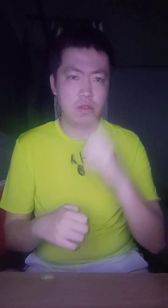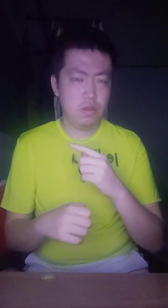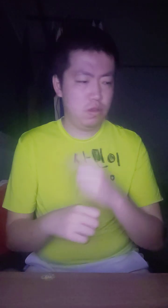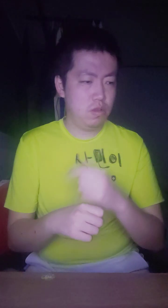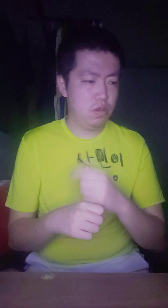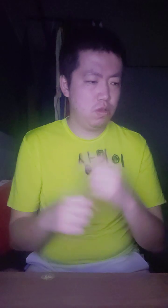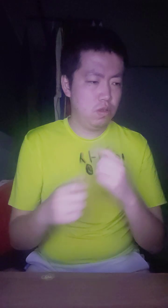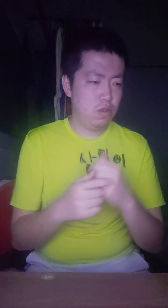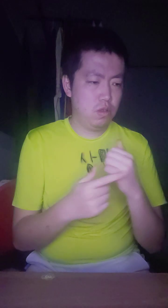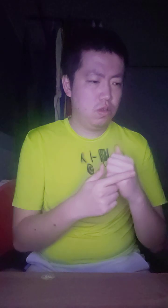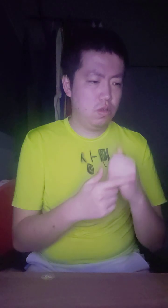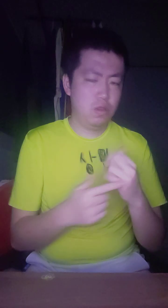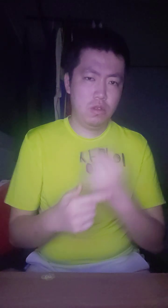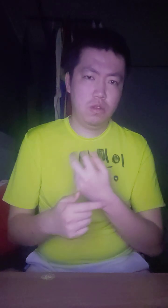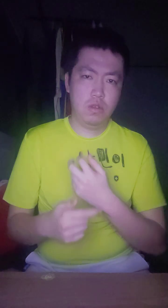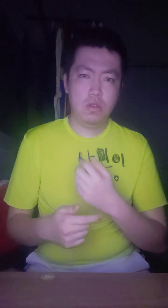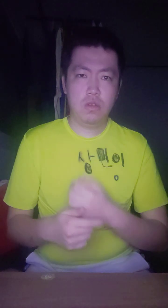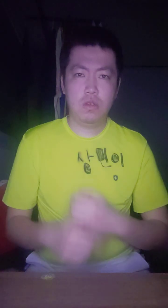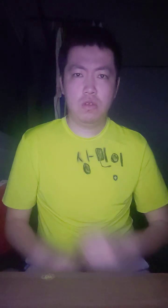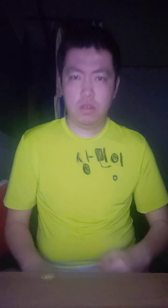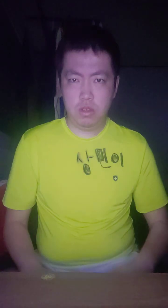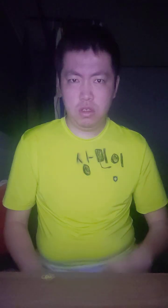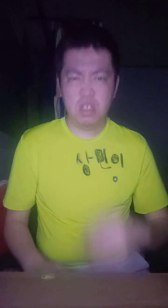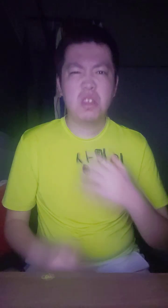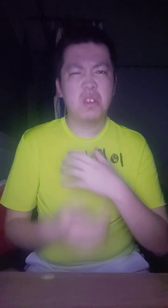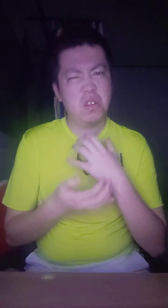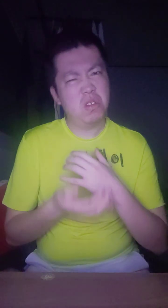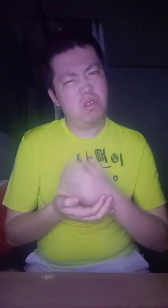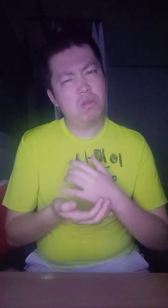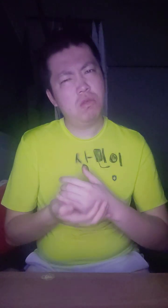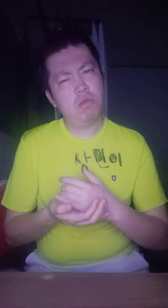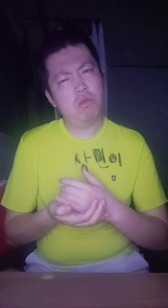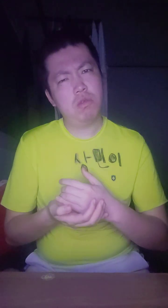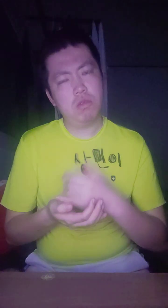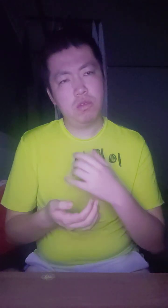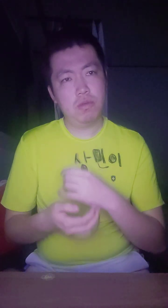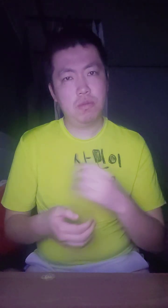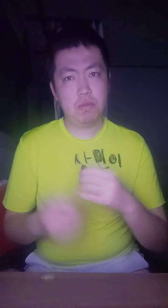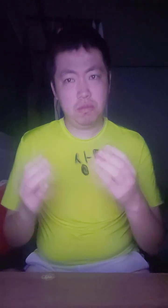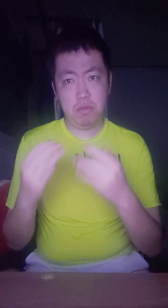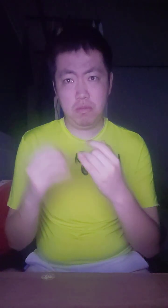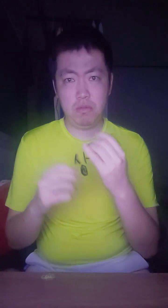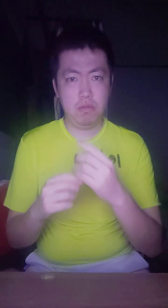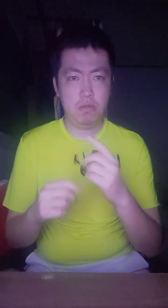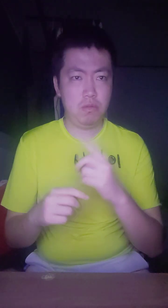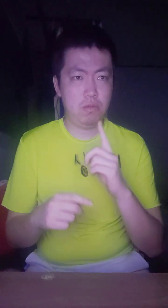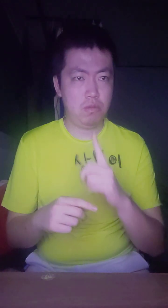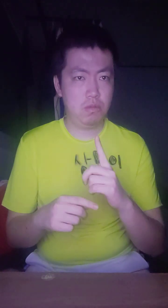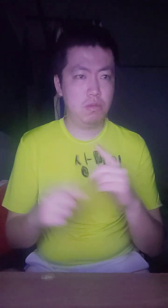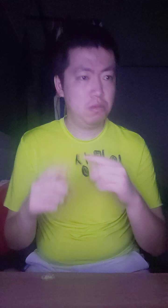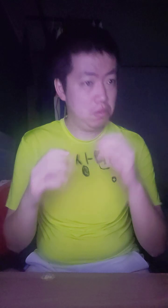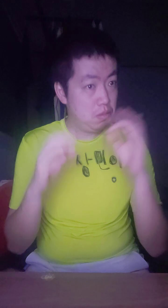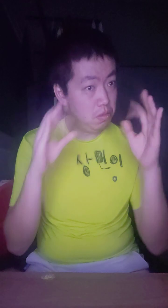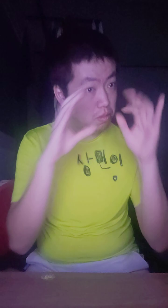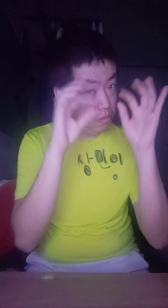거의 없다고 본다고 말씀하시고요. 폐에도 기흉이 나가지고 뭐 바라는 건 진짜 정말 안 합니다. 애가 눈이라도 뜨고 그냥